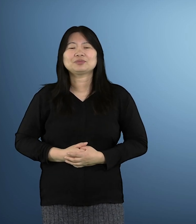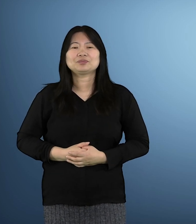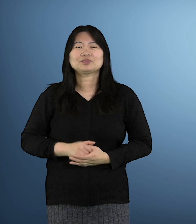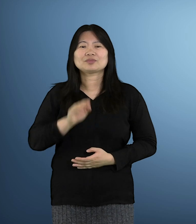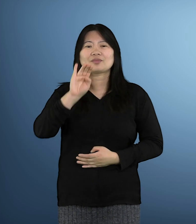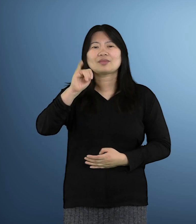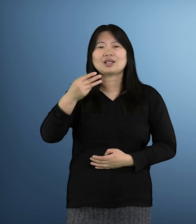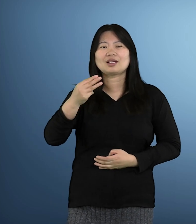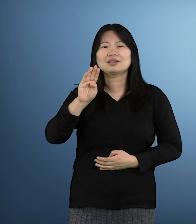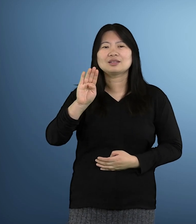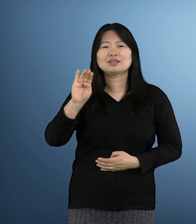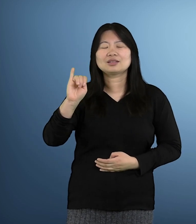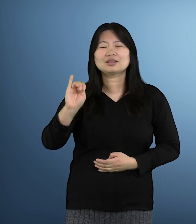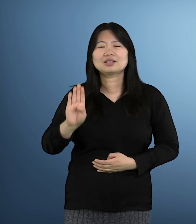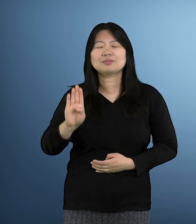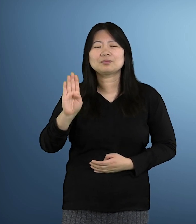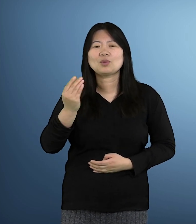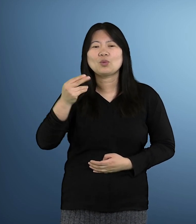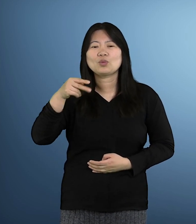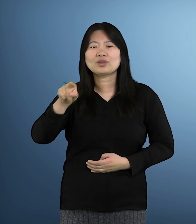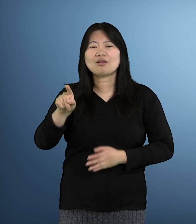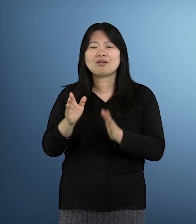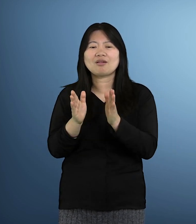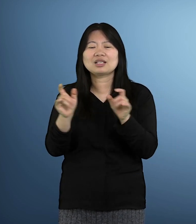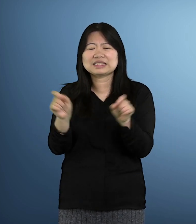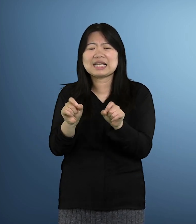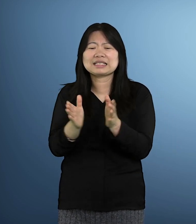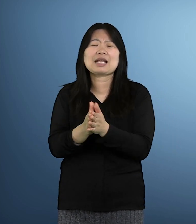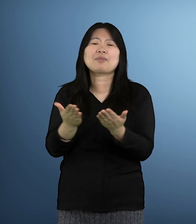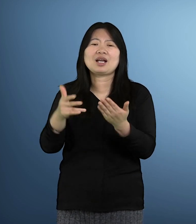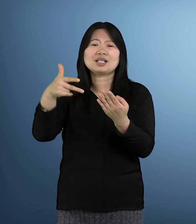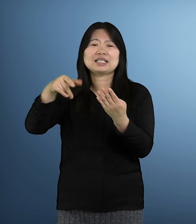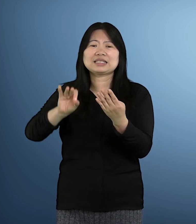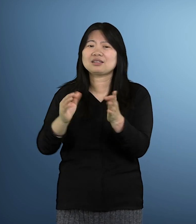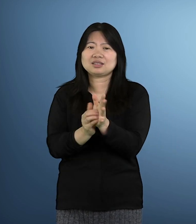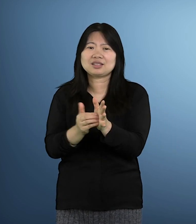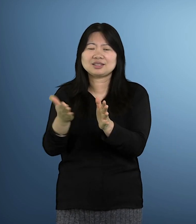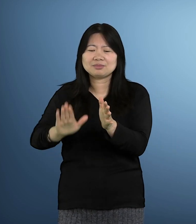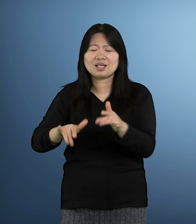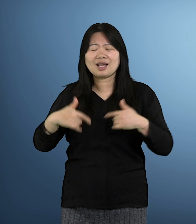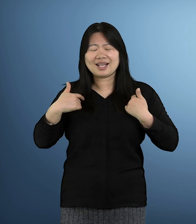빌립보서는 짧은 책이지만 기뻐하라. 기뻐하라.